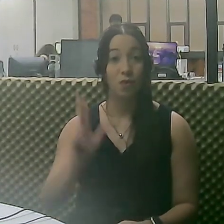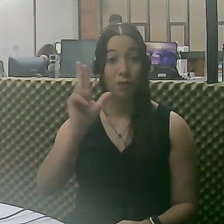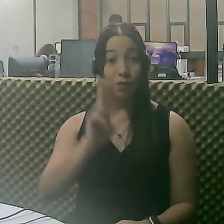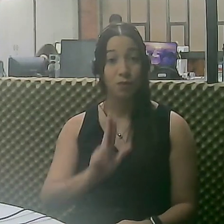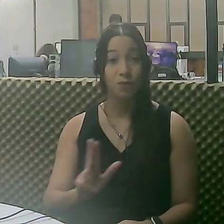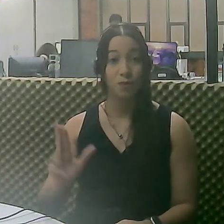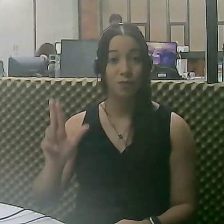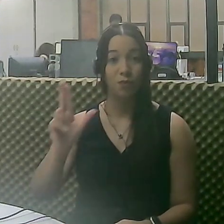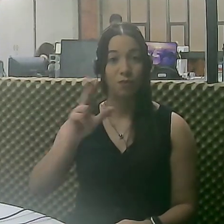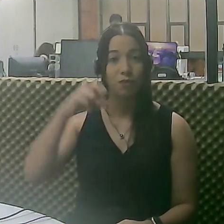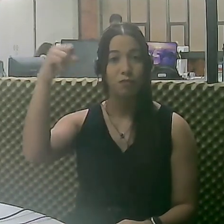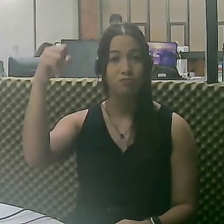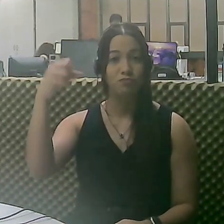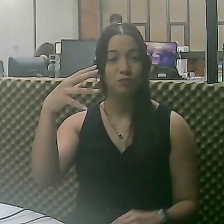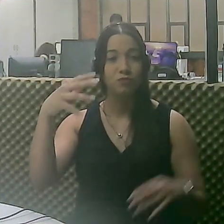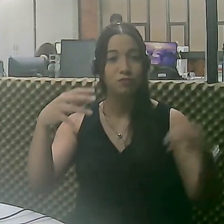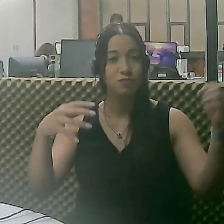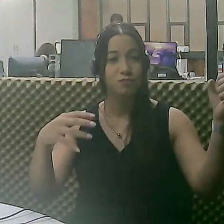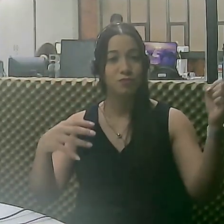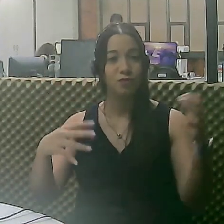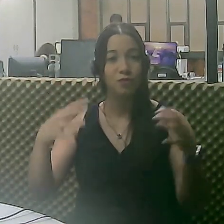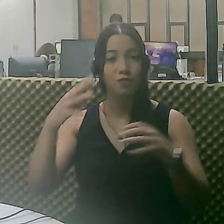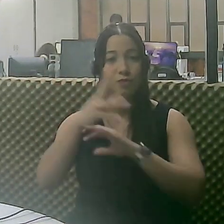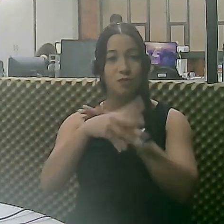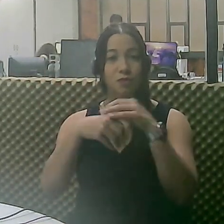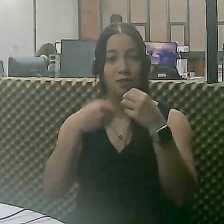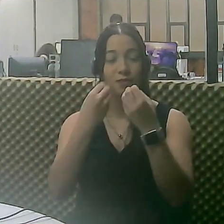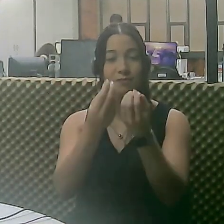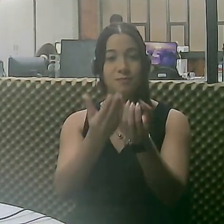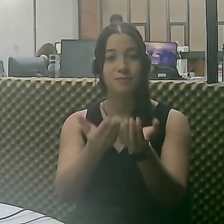Uberlândia se ilumina toda para você.